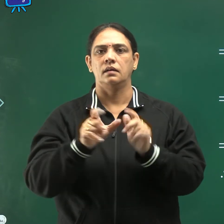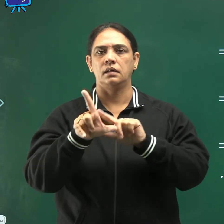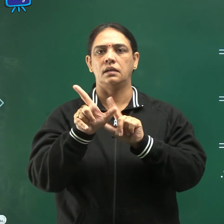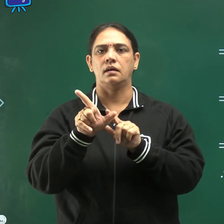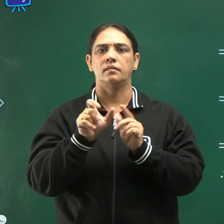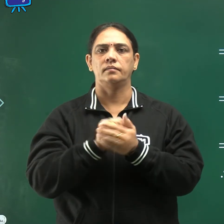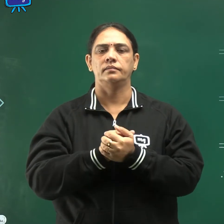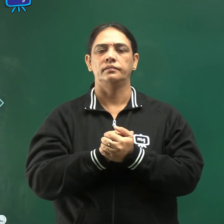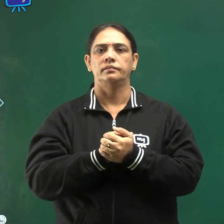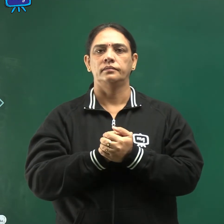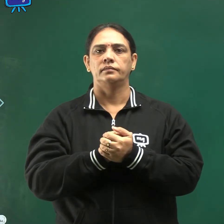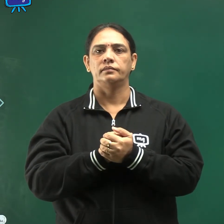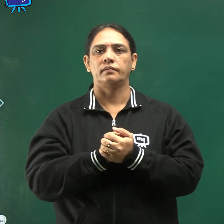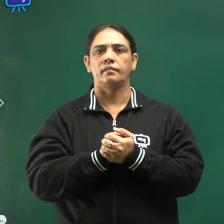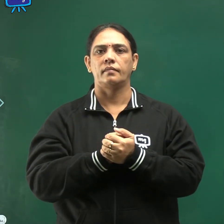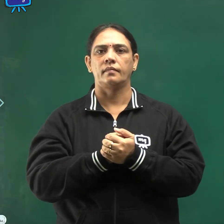थीटा।